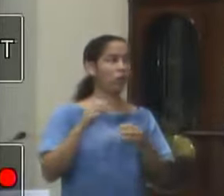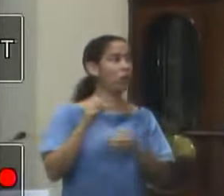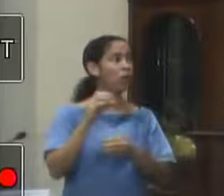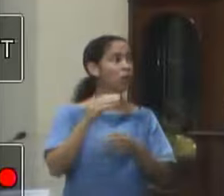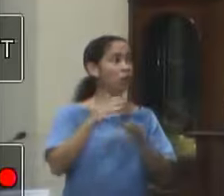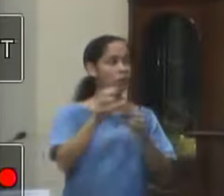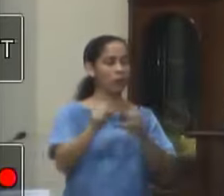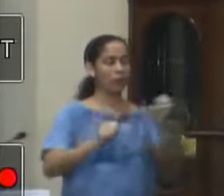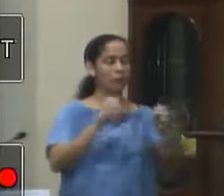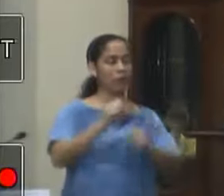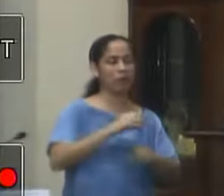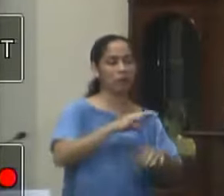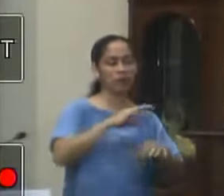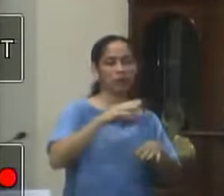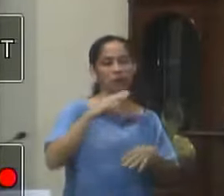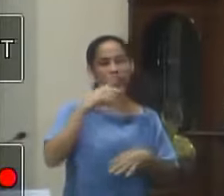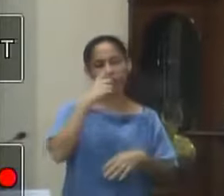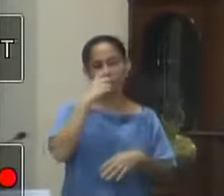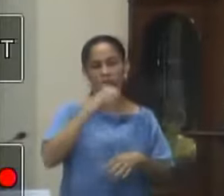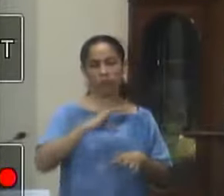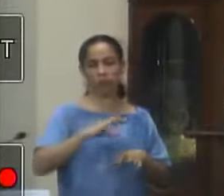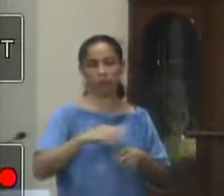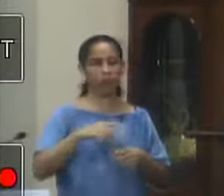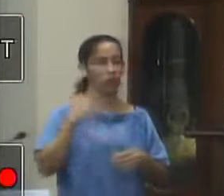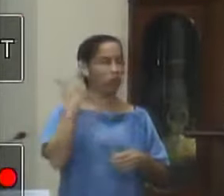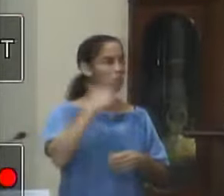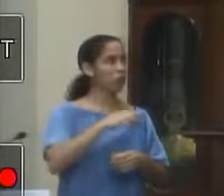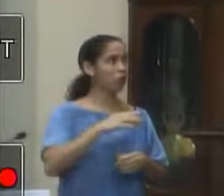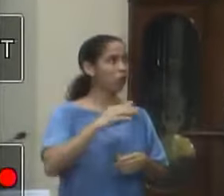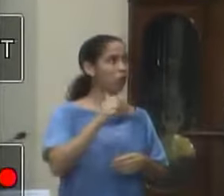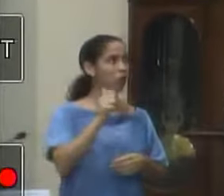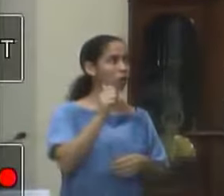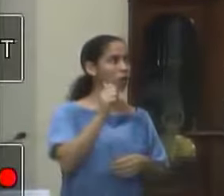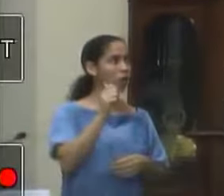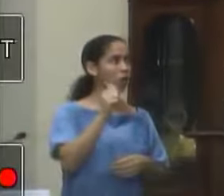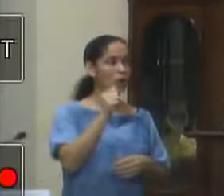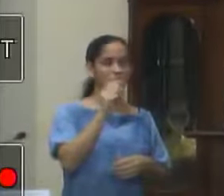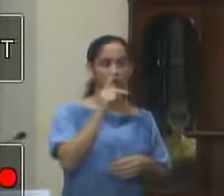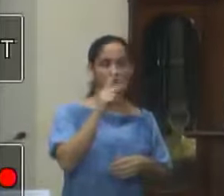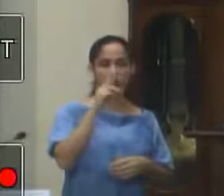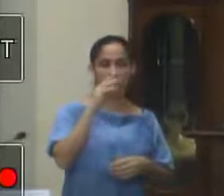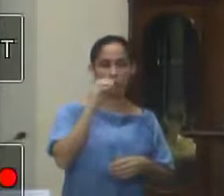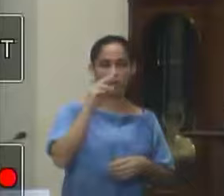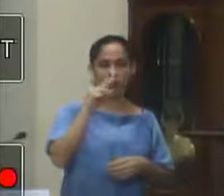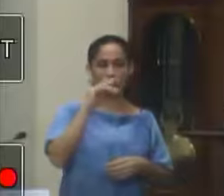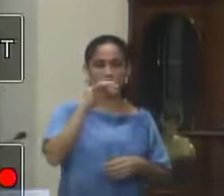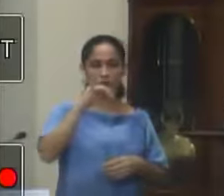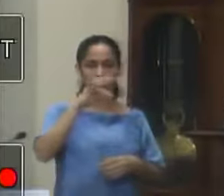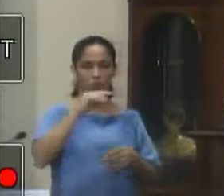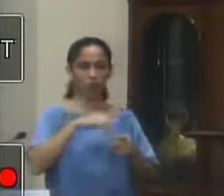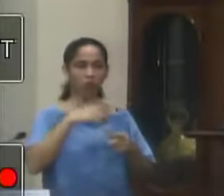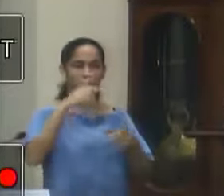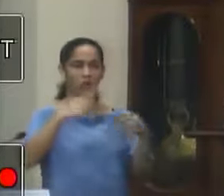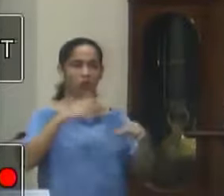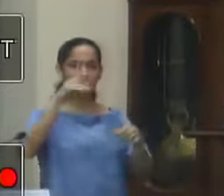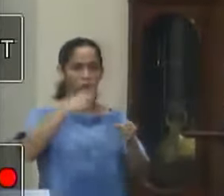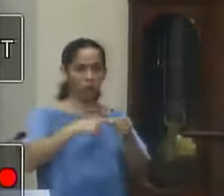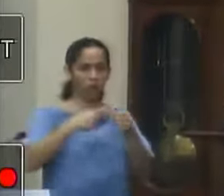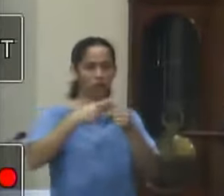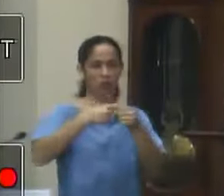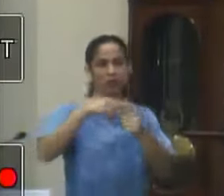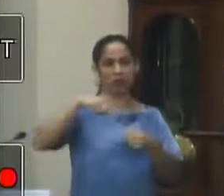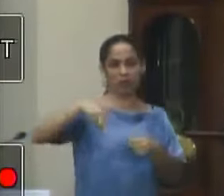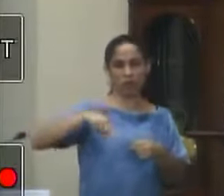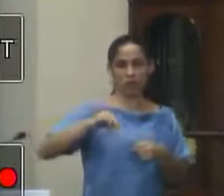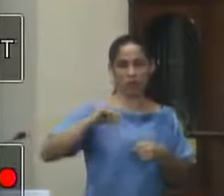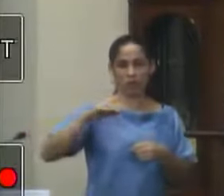da cooperativa, que nós vamos aproveitar aqueles antigos catadores do aterro de Quirino. é um